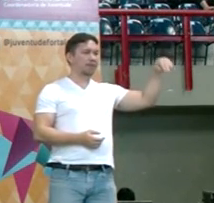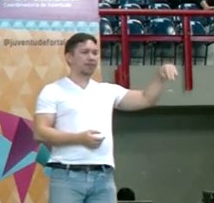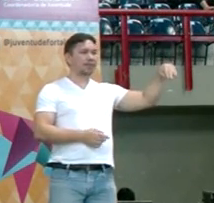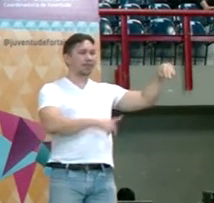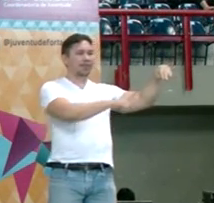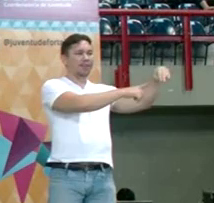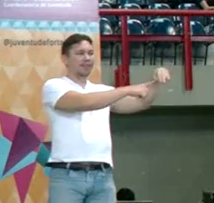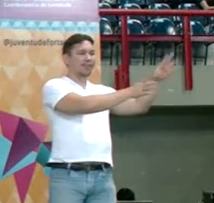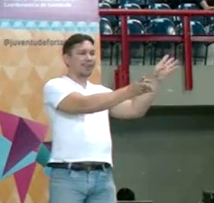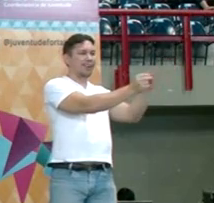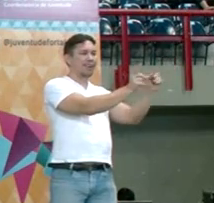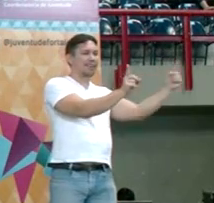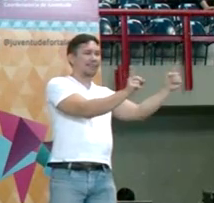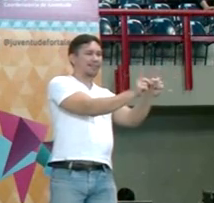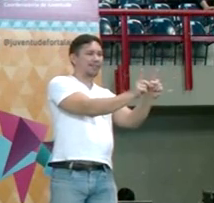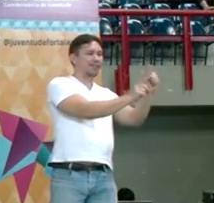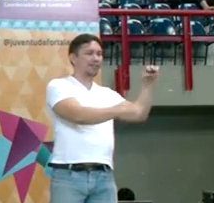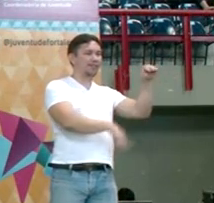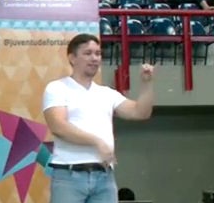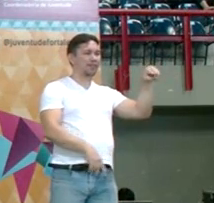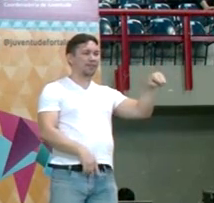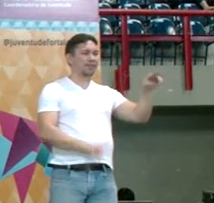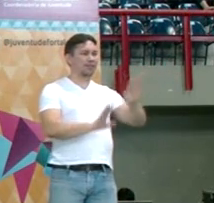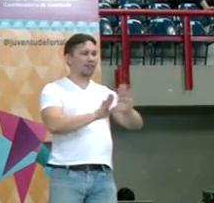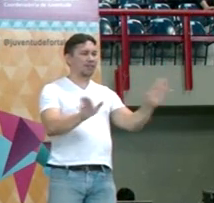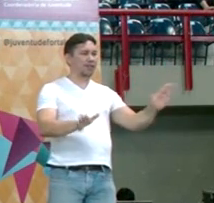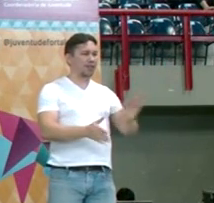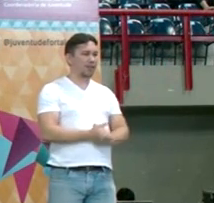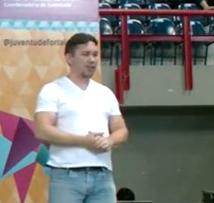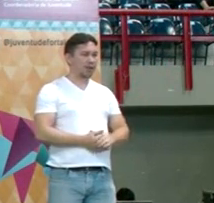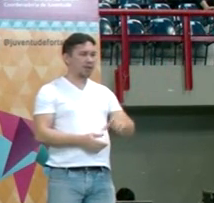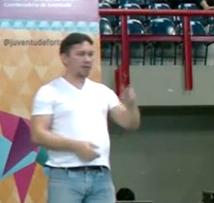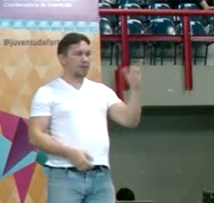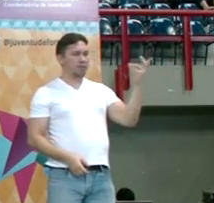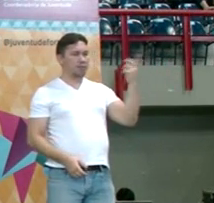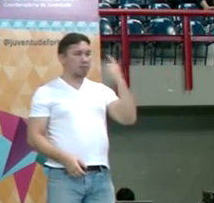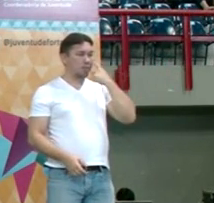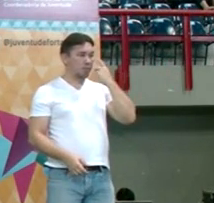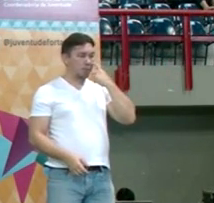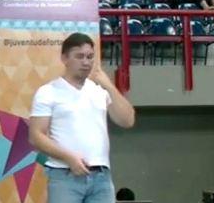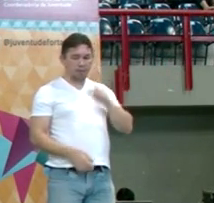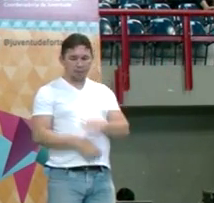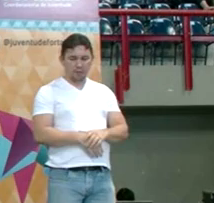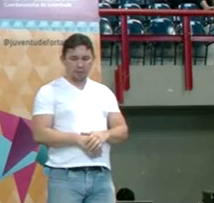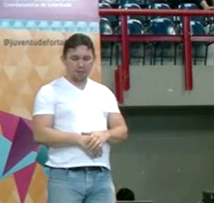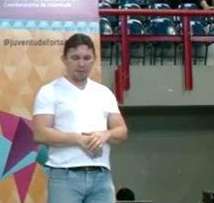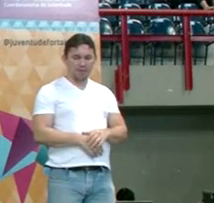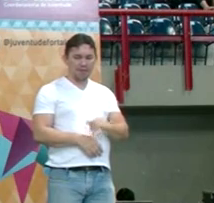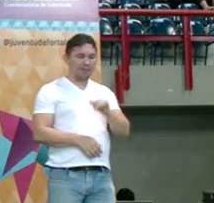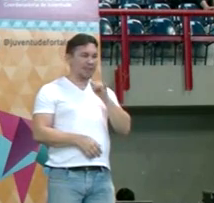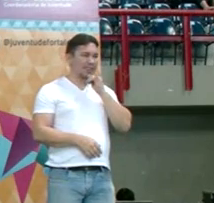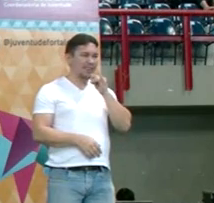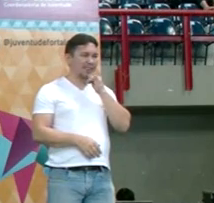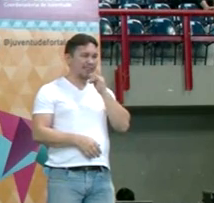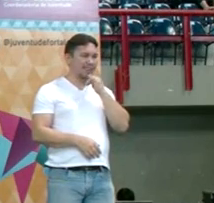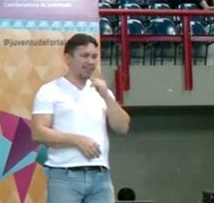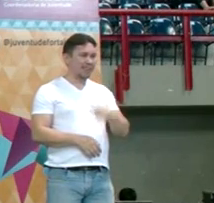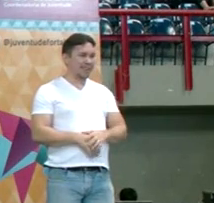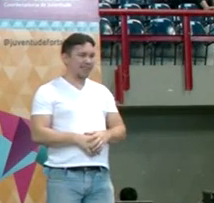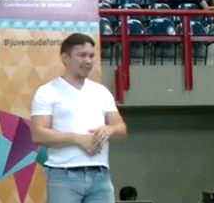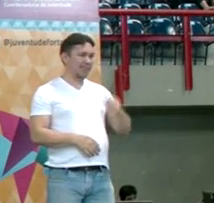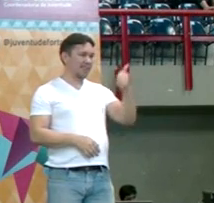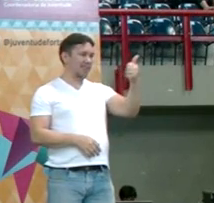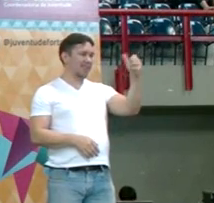é M-I-N, do jeito que está aí. Não coloco com aqueles 2 pontinhos,